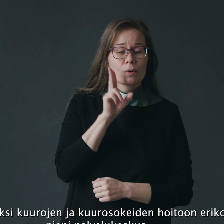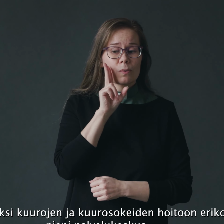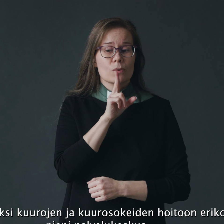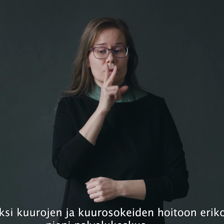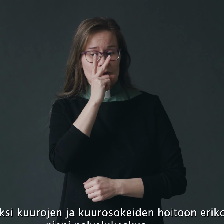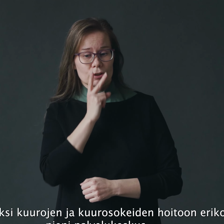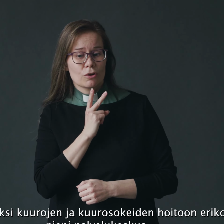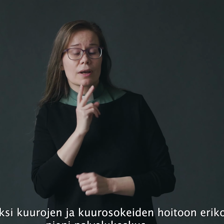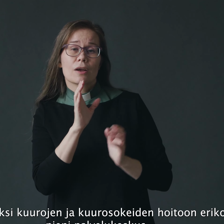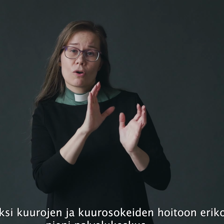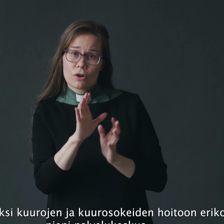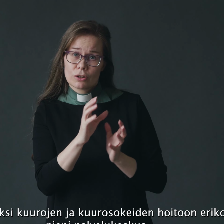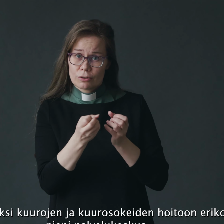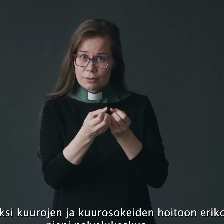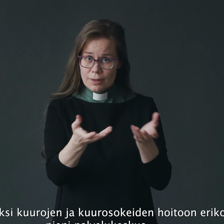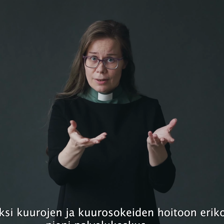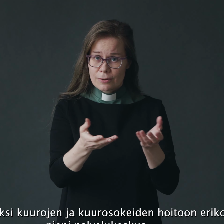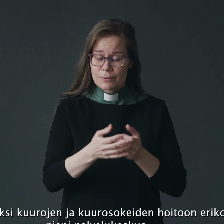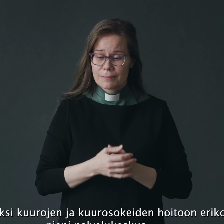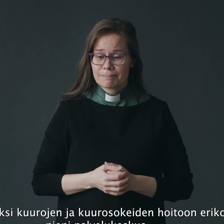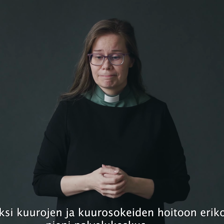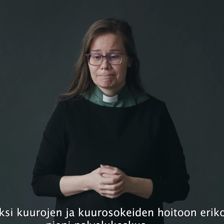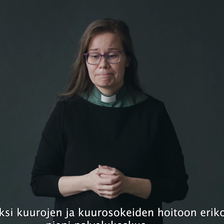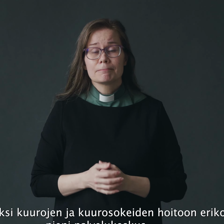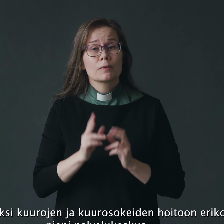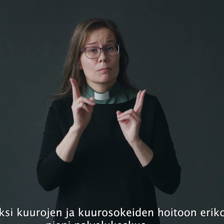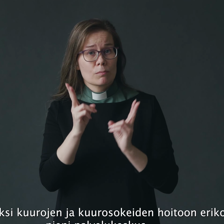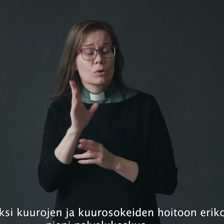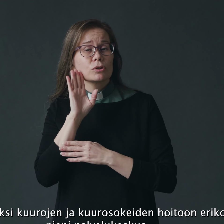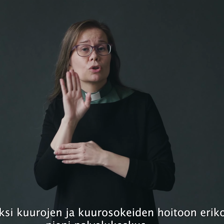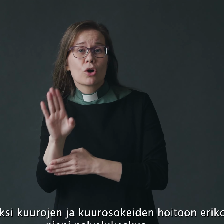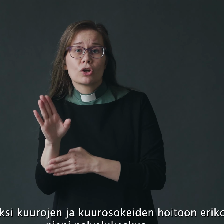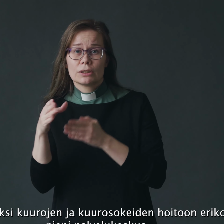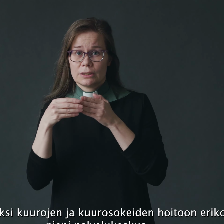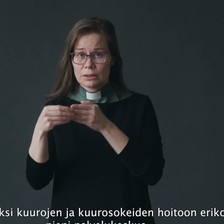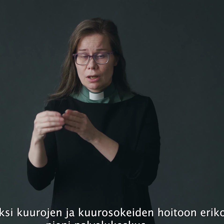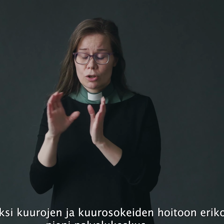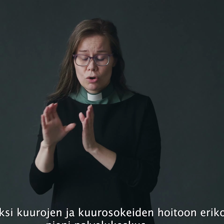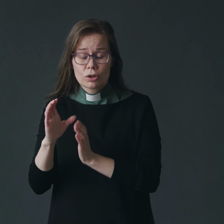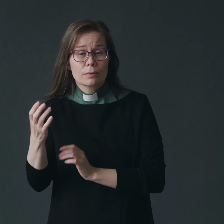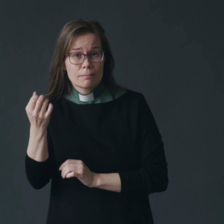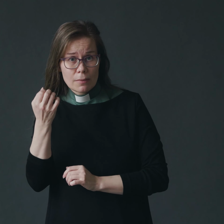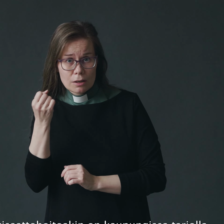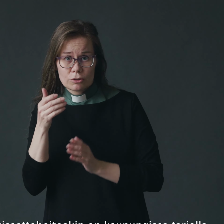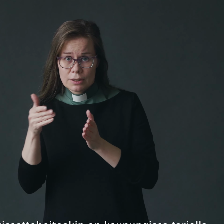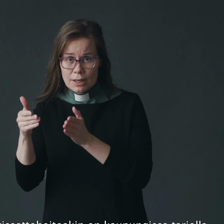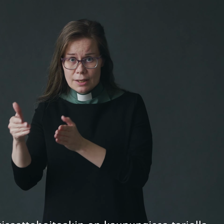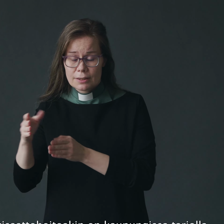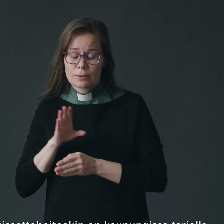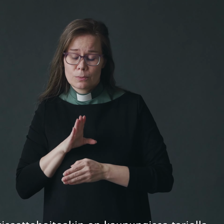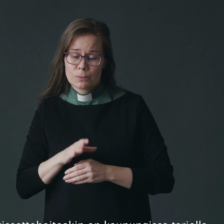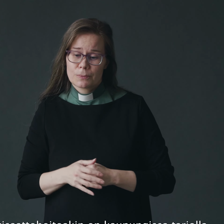on yksi kuurojen ja kuurosokeiden hoitoon erikoistunut pienipalvelukeskus. Kotisaattohoitoakin on